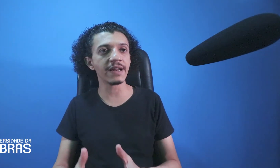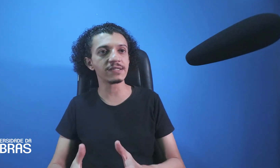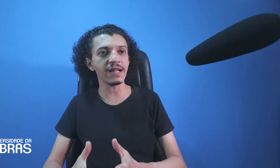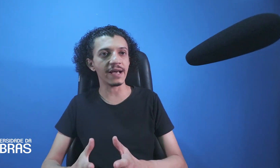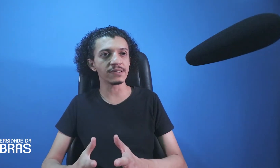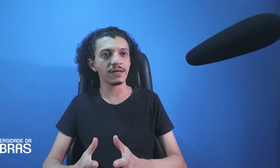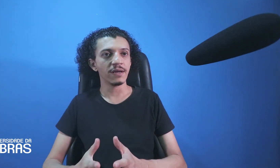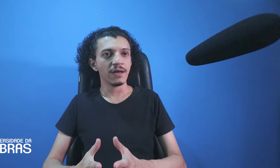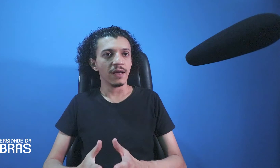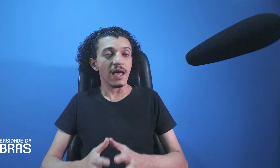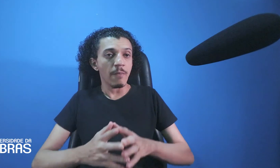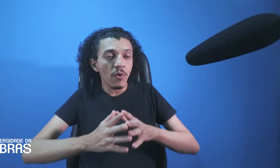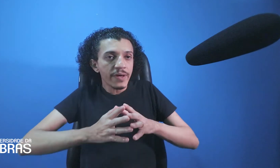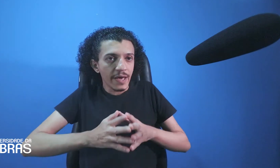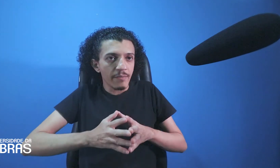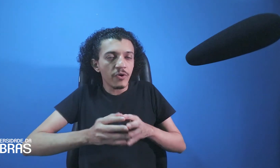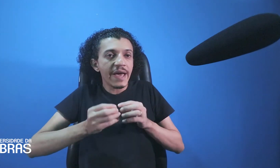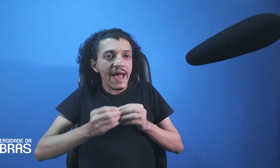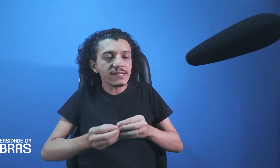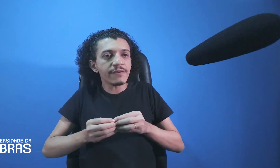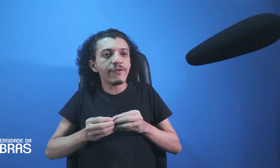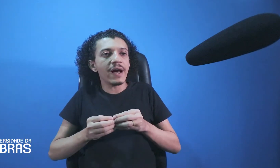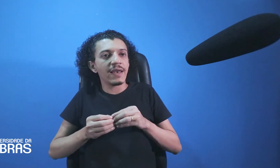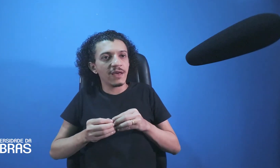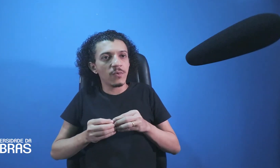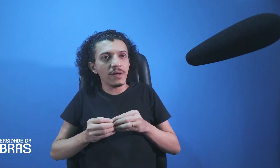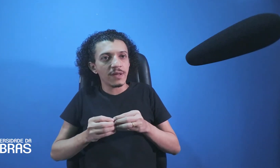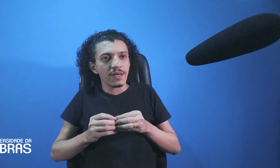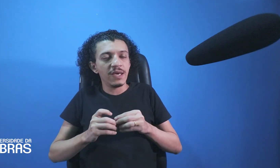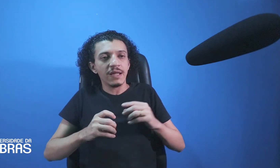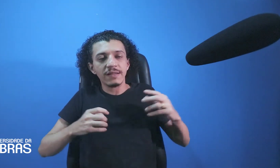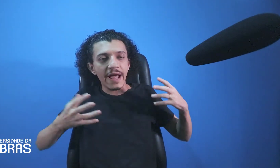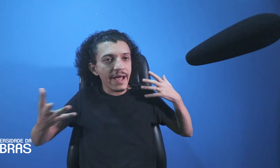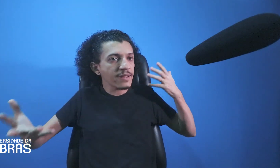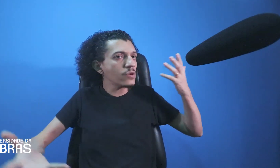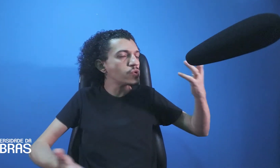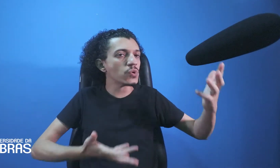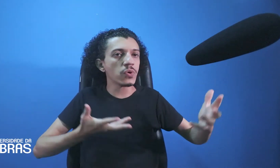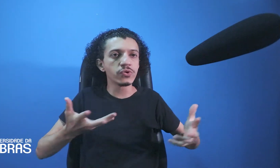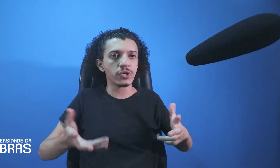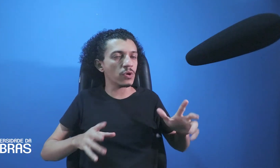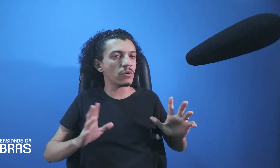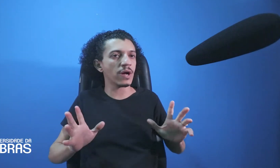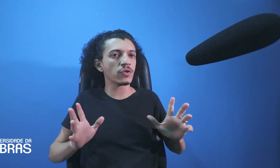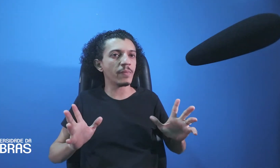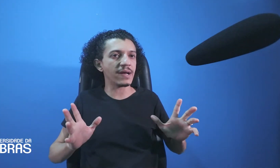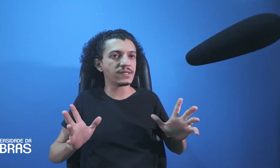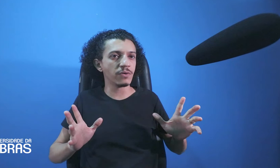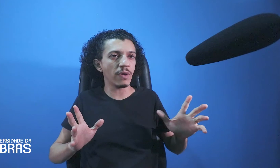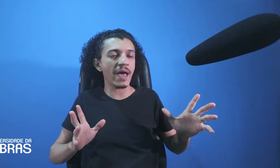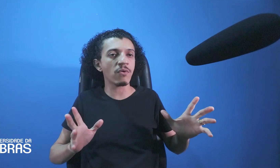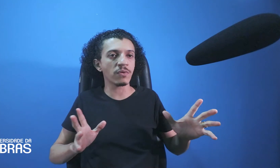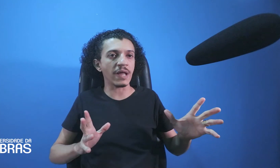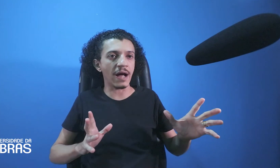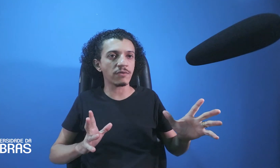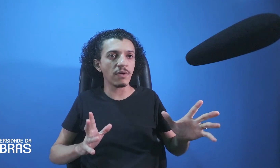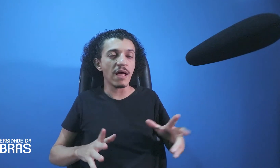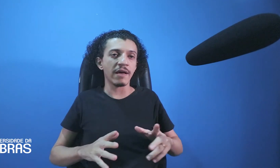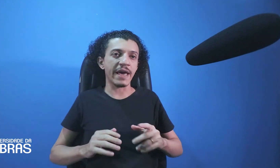de sinais. Por quê? Porque essa foi a língua que, dentre os surdos de todo o canto do Brasil, em contato, quer